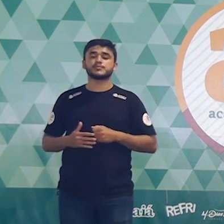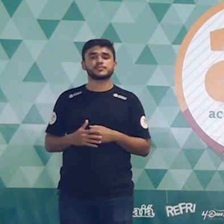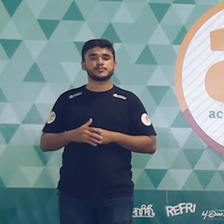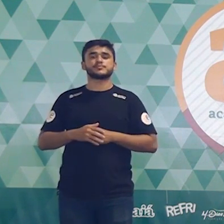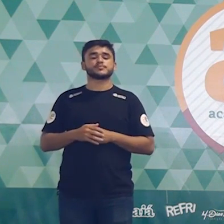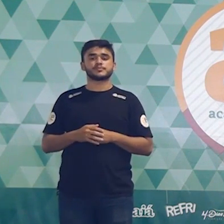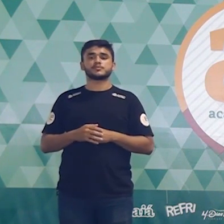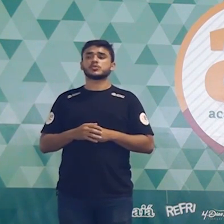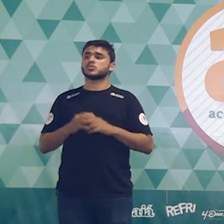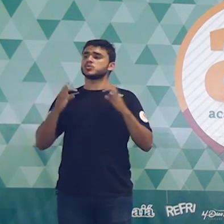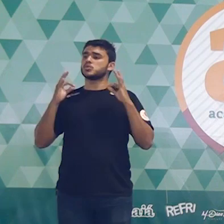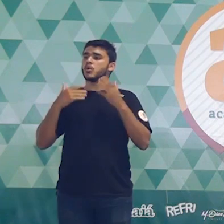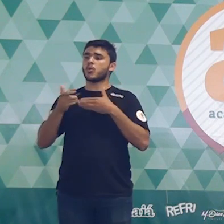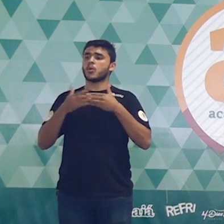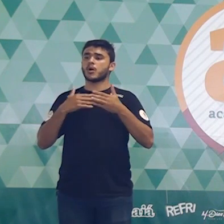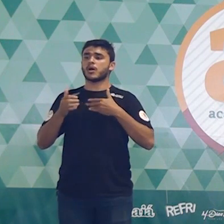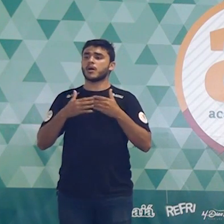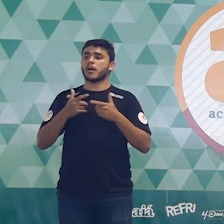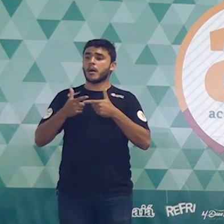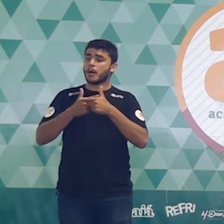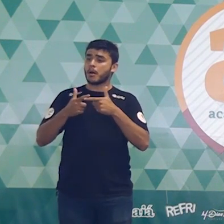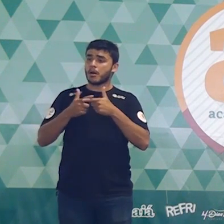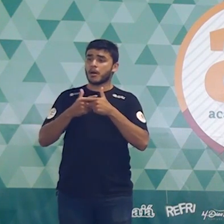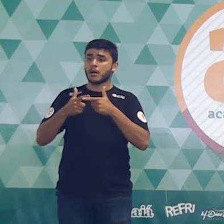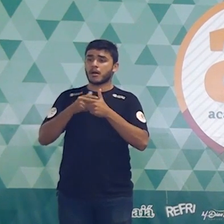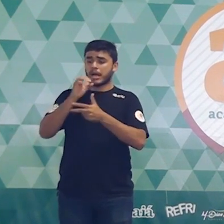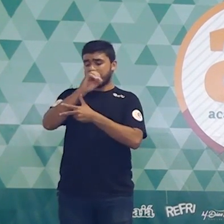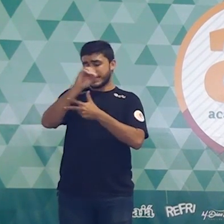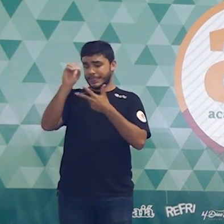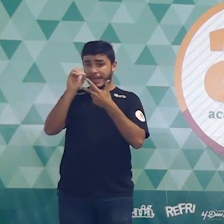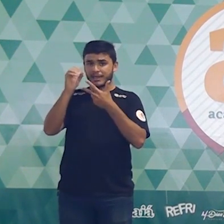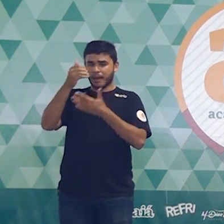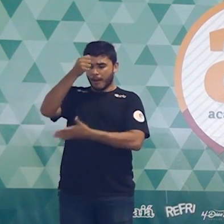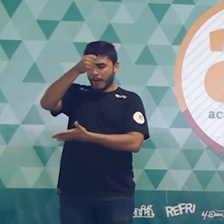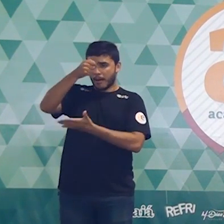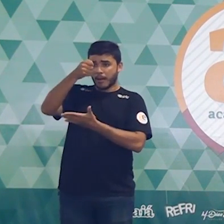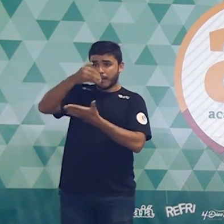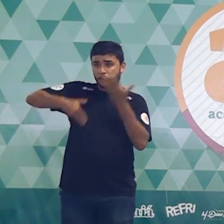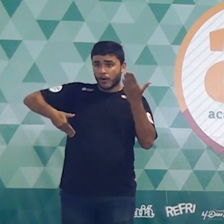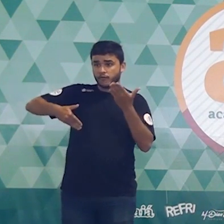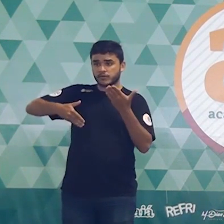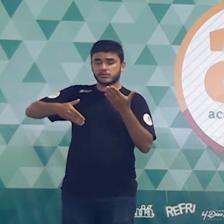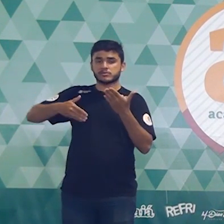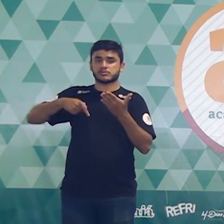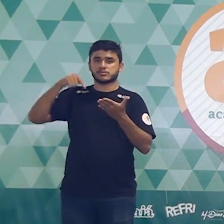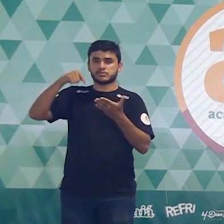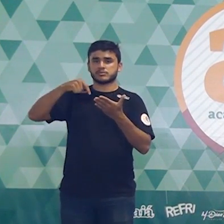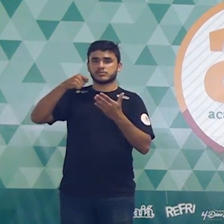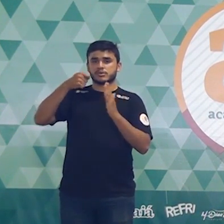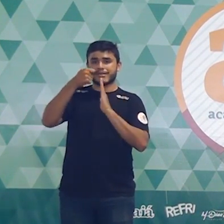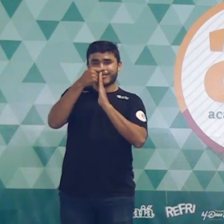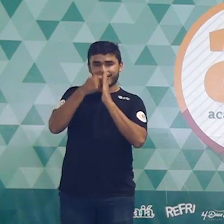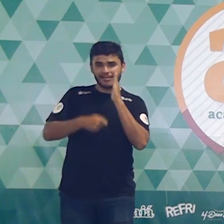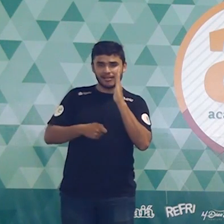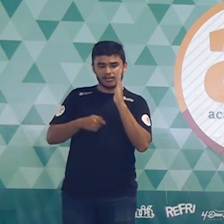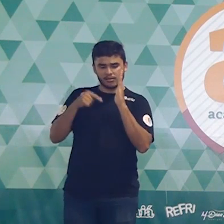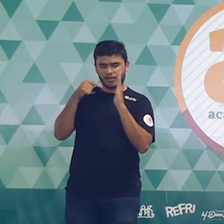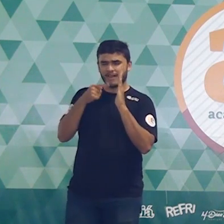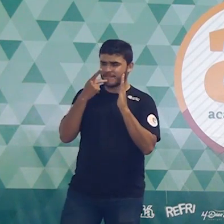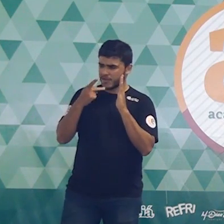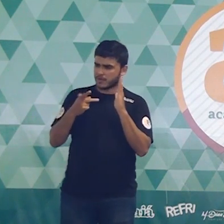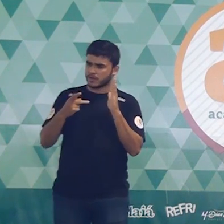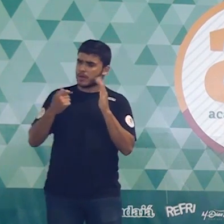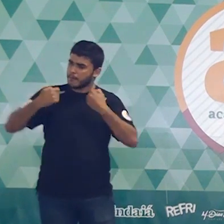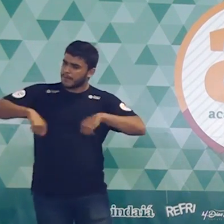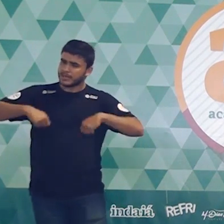tema. Qualquer problema que apareça no Enem, não, discutir a questão do lixo. Eu tenho que interagir nos